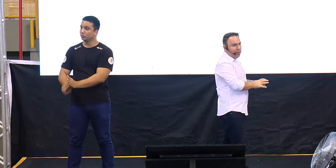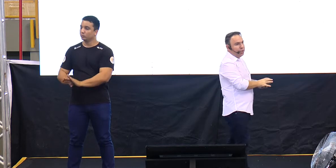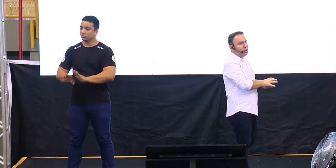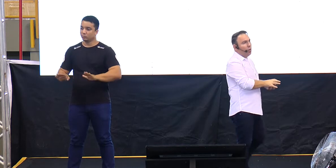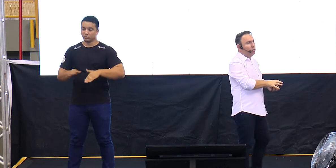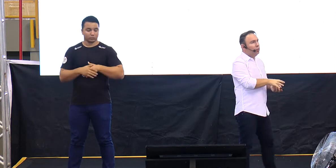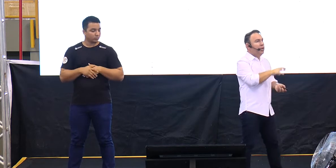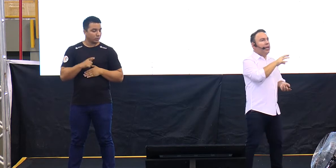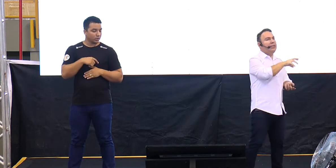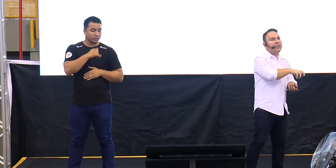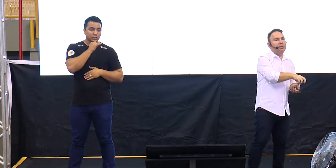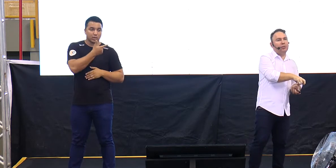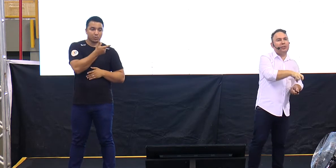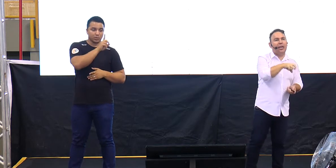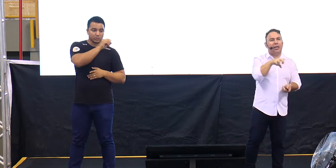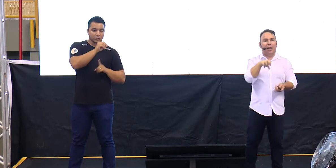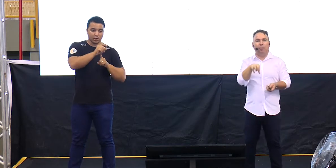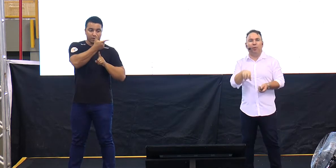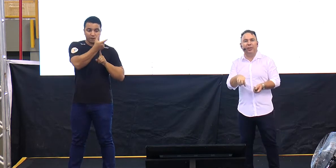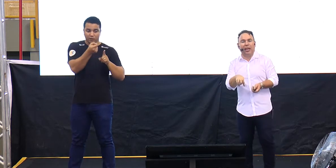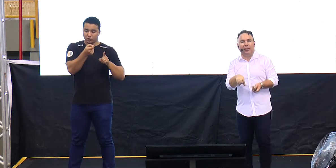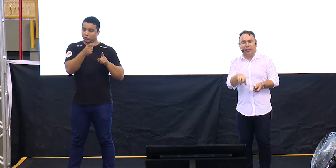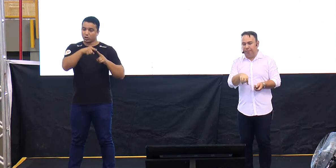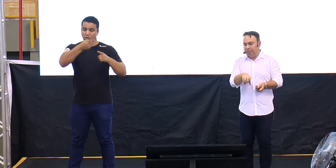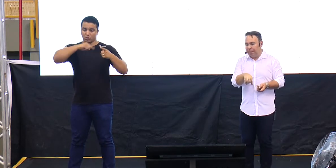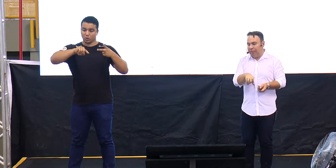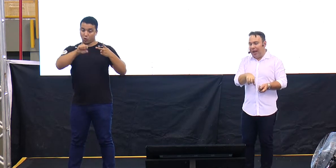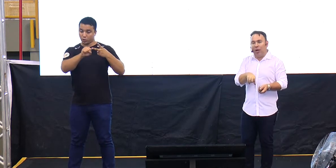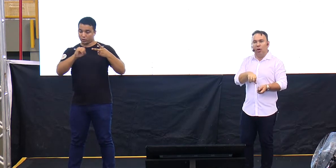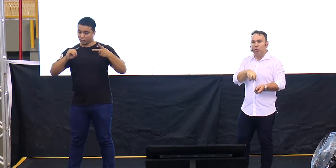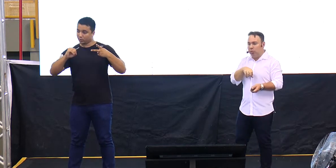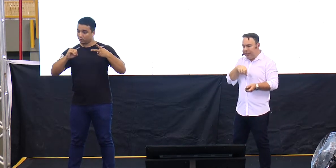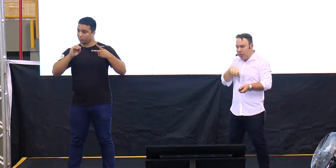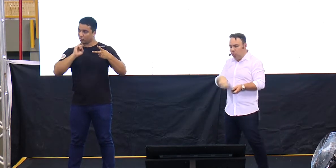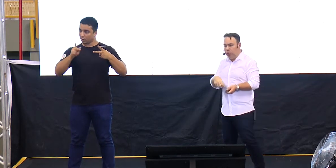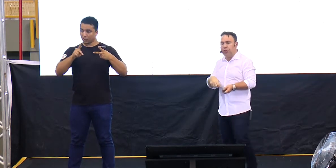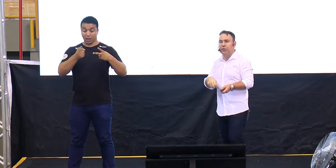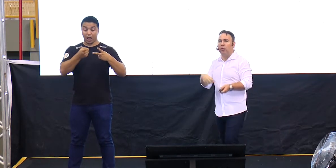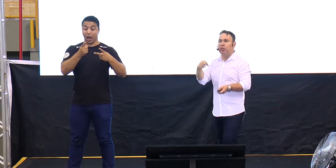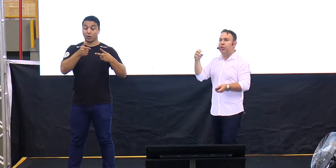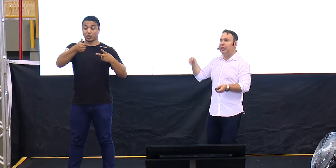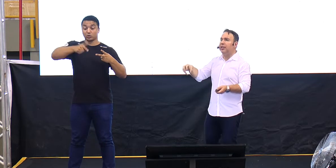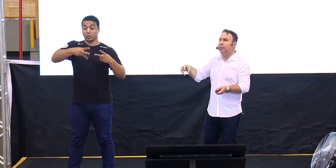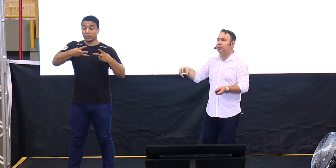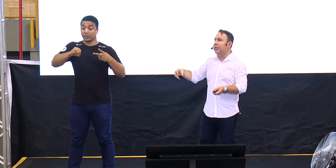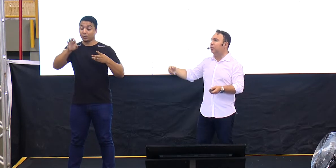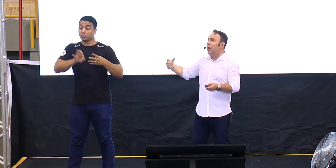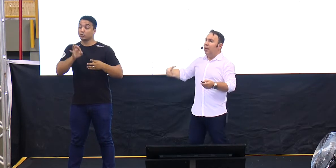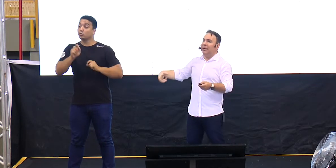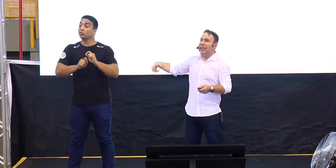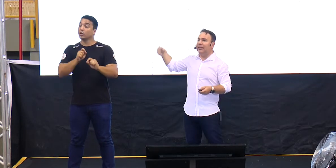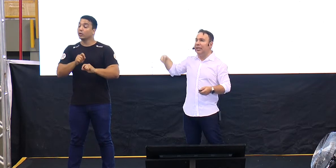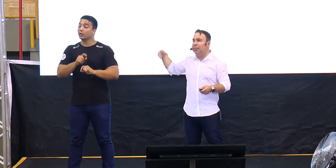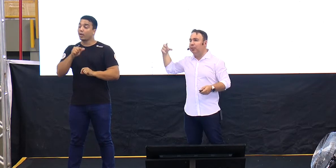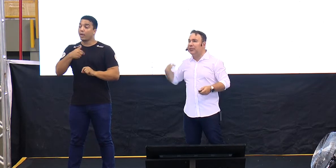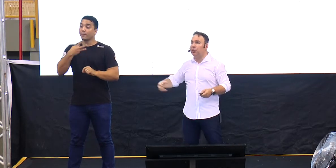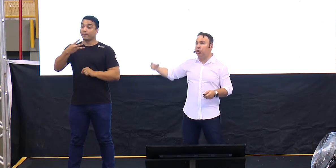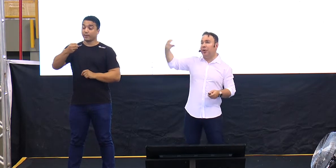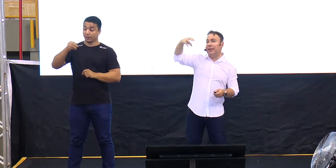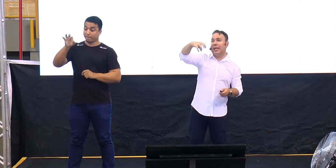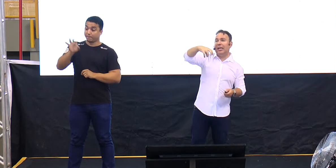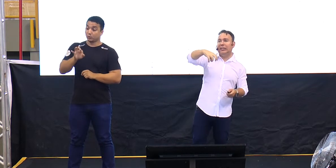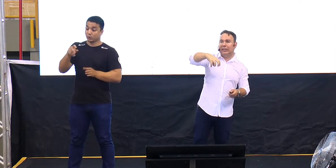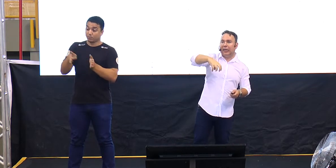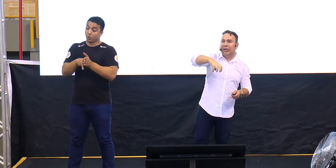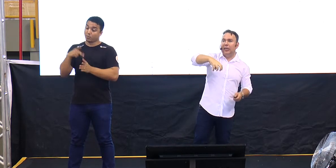o primeiro desconto em cima do 100, caiu para 80. Agora eu dou o segundo desconto de 30%, mas é 30%